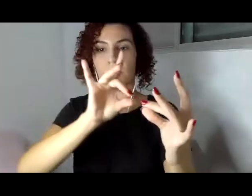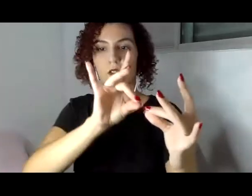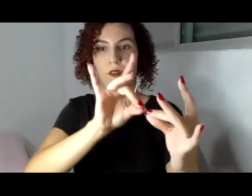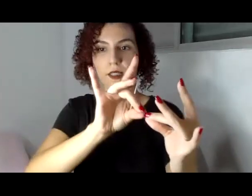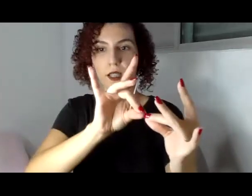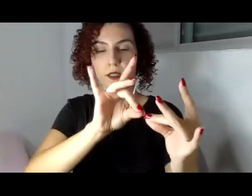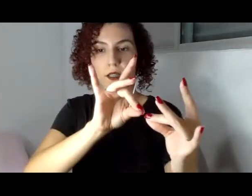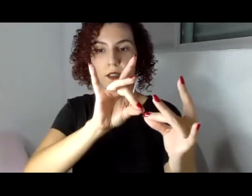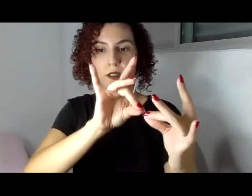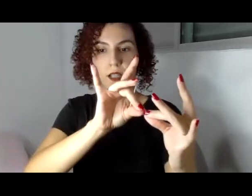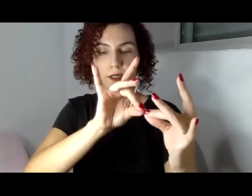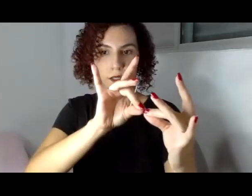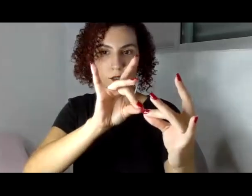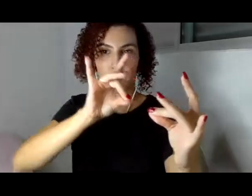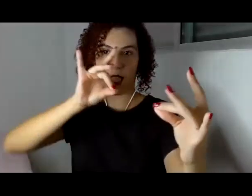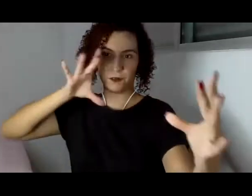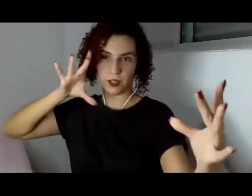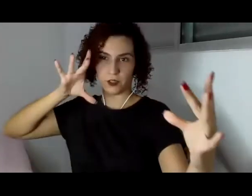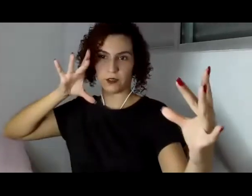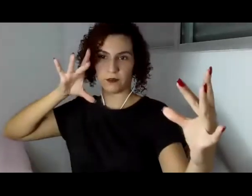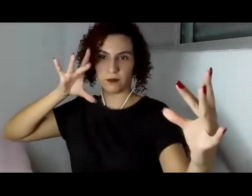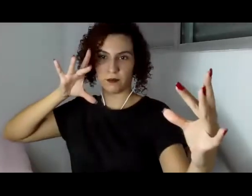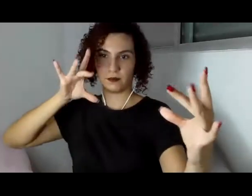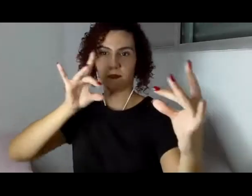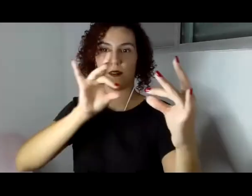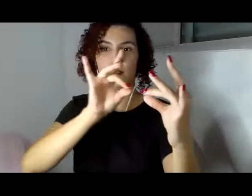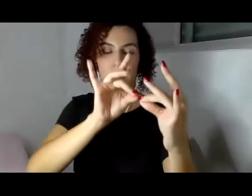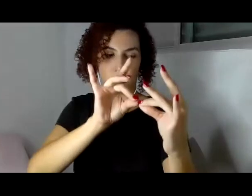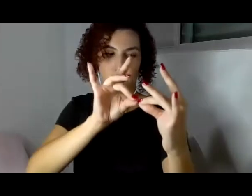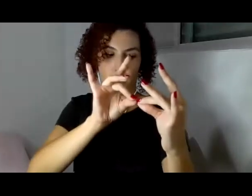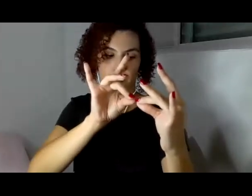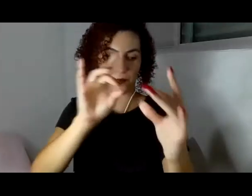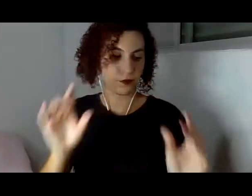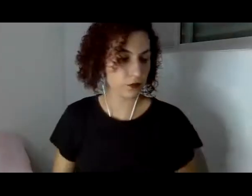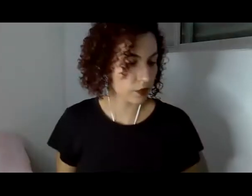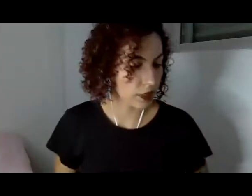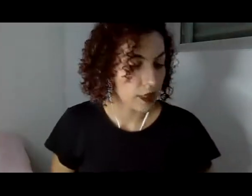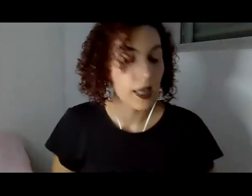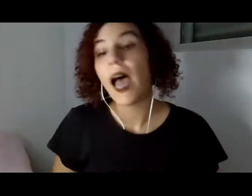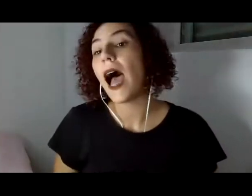Como se você estivesse lançando a flecha. Sagitário.